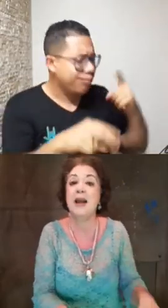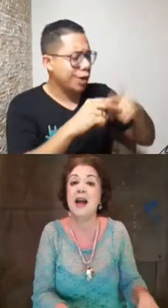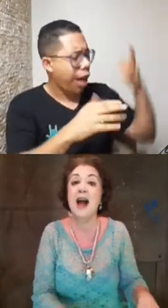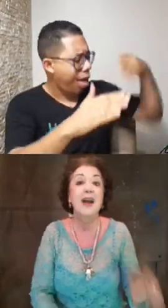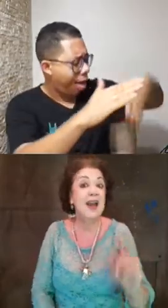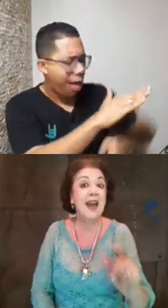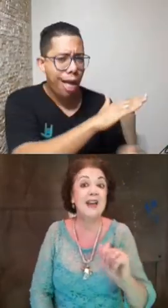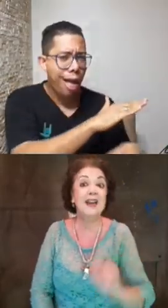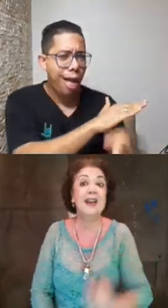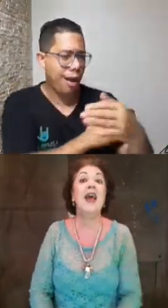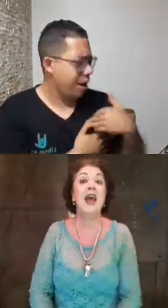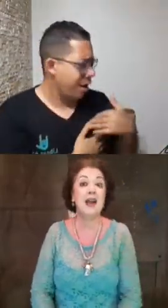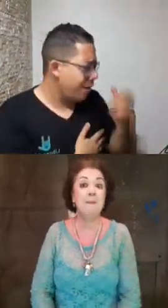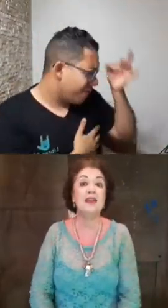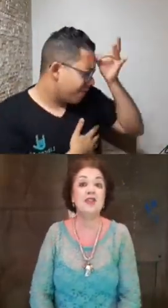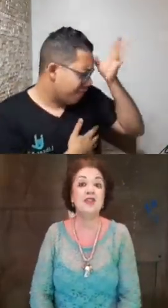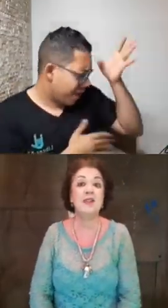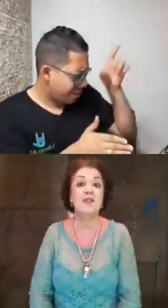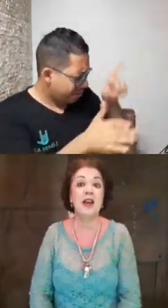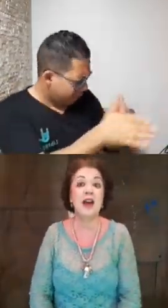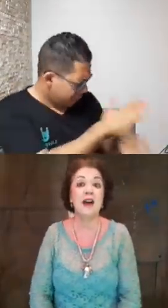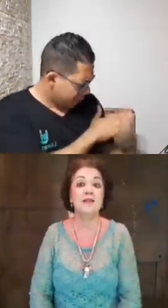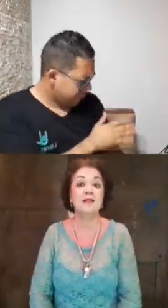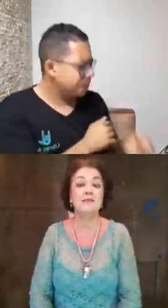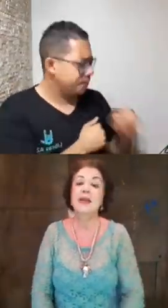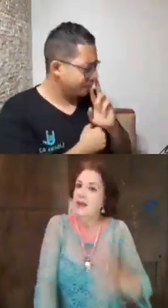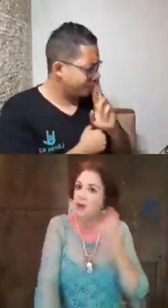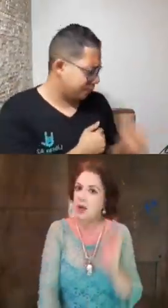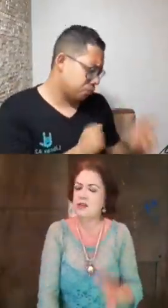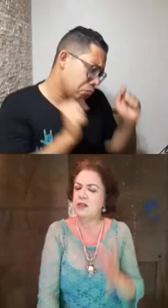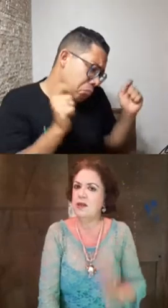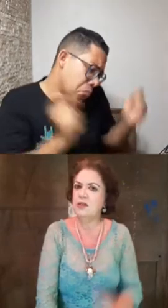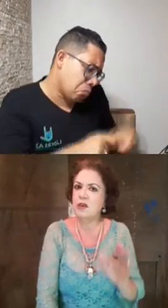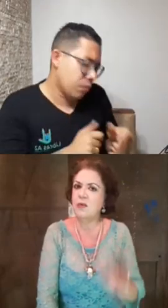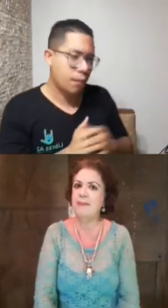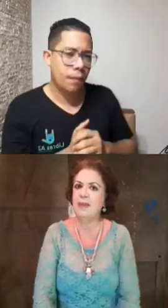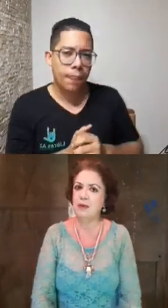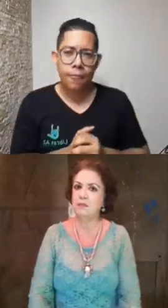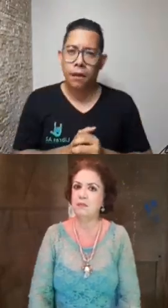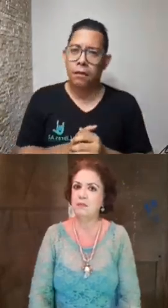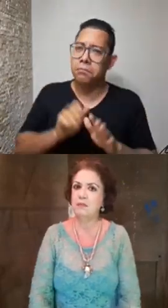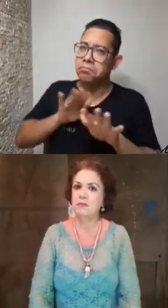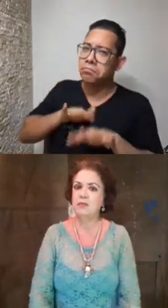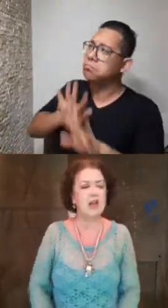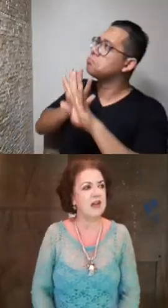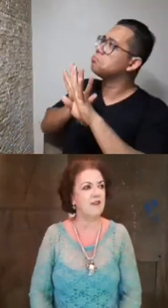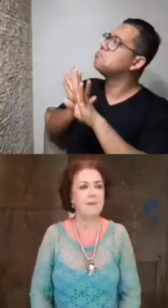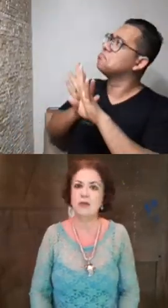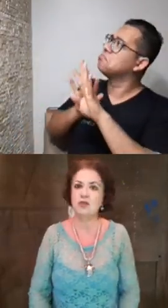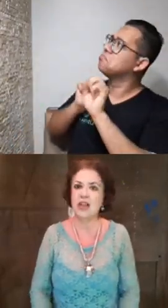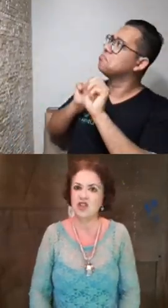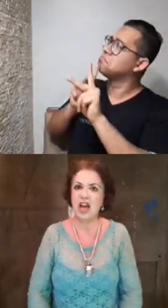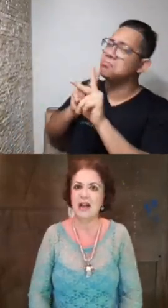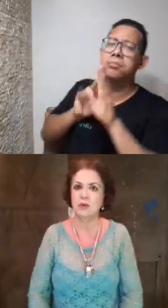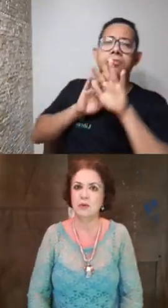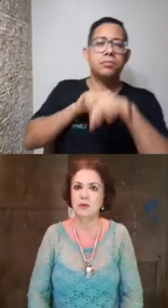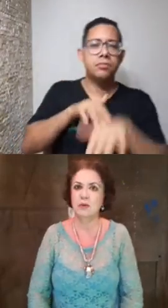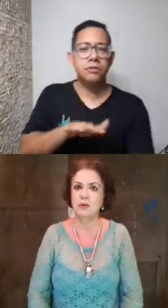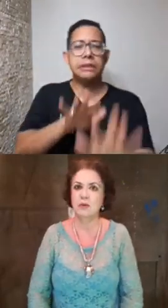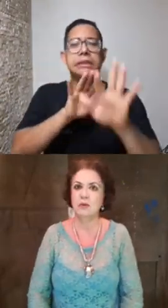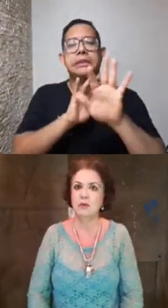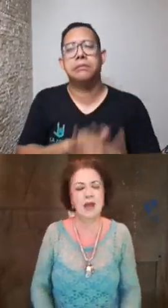e para cá. Ele é capaz de lhe falar. E o rio seguiu o seu caminho. Já estava meio